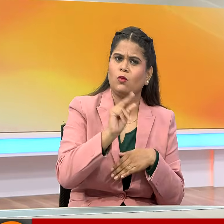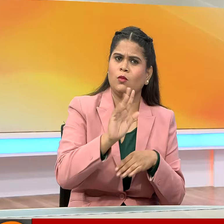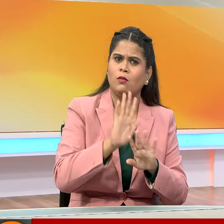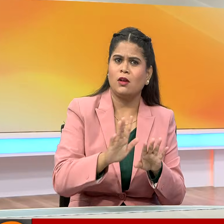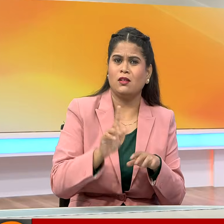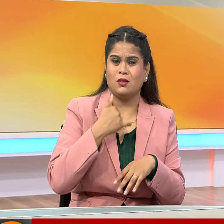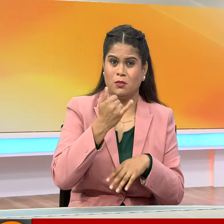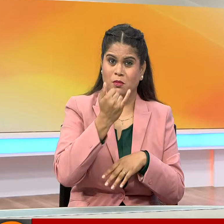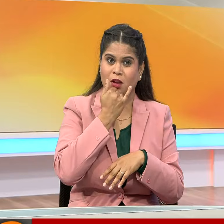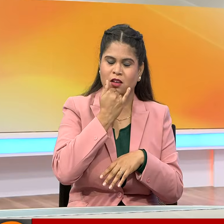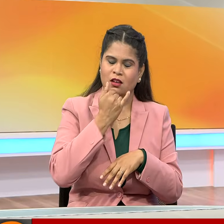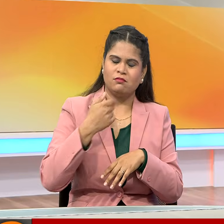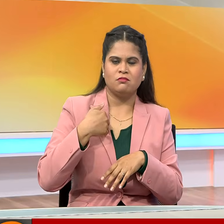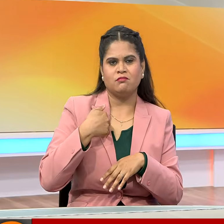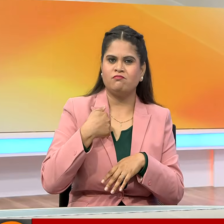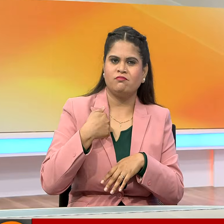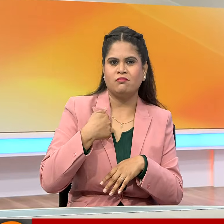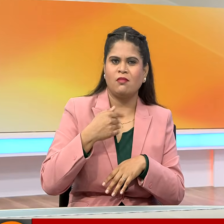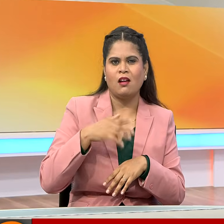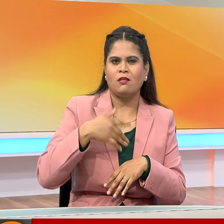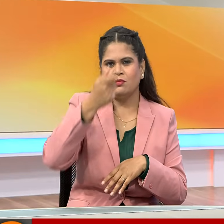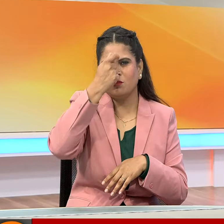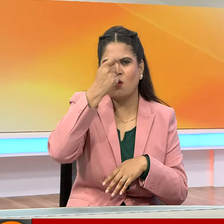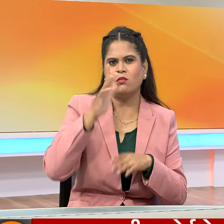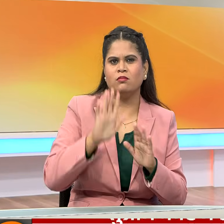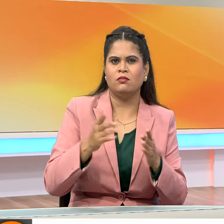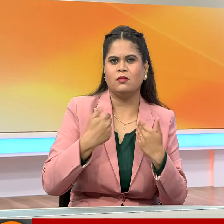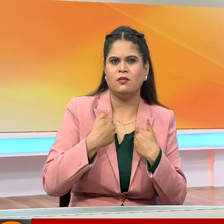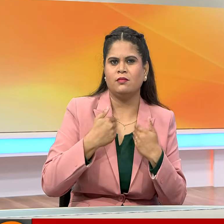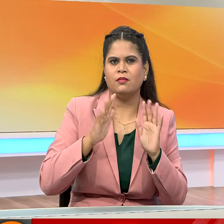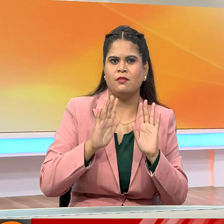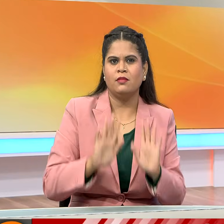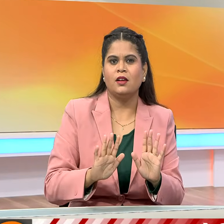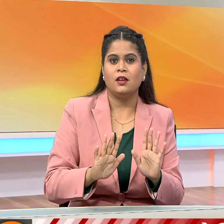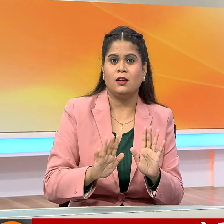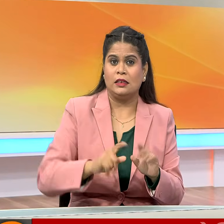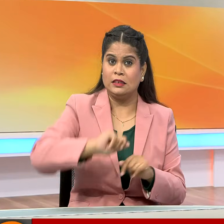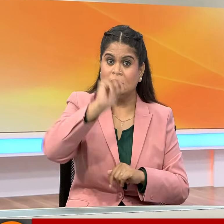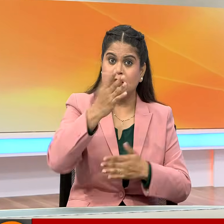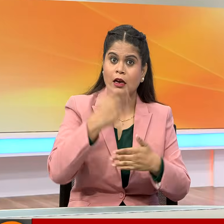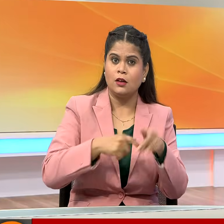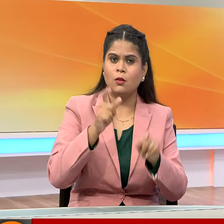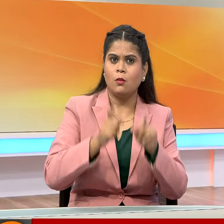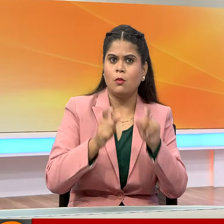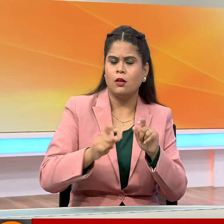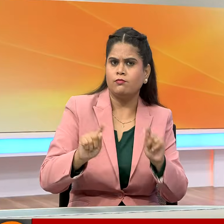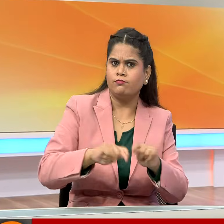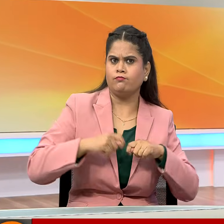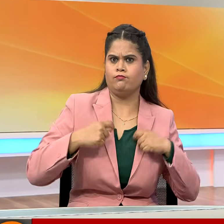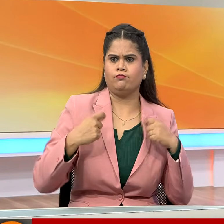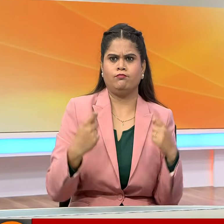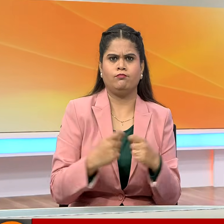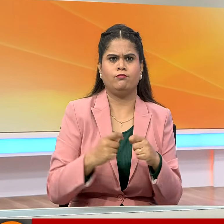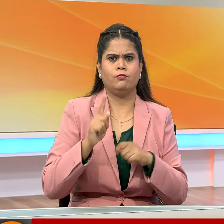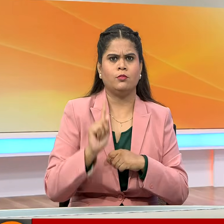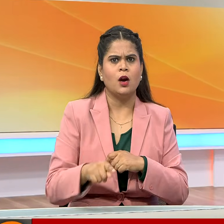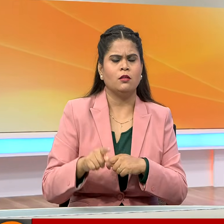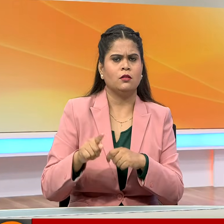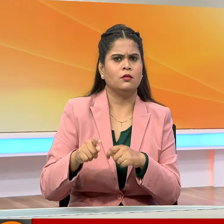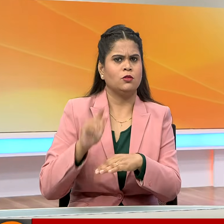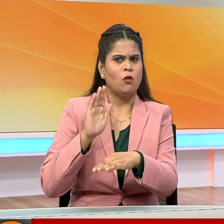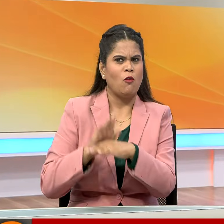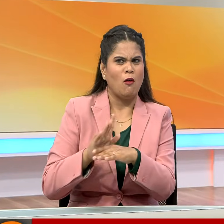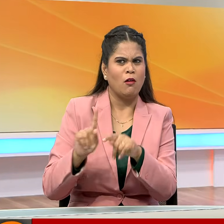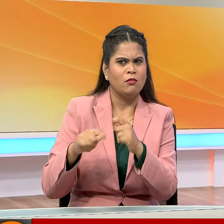भुगते हैं। अब देश की जनता एकजुट हो और कांग्रेस पार्टी के इस फैसले के खिलाफ